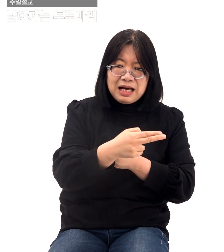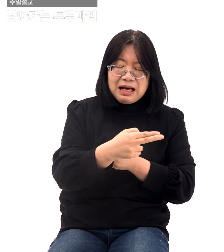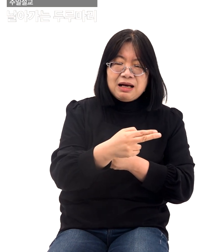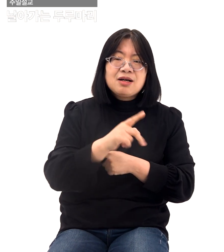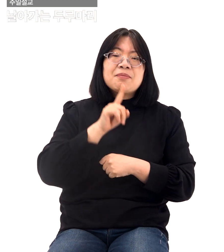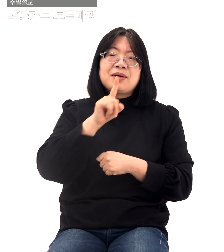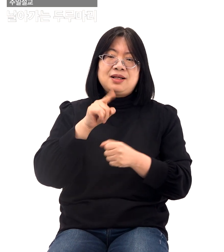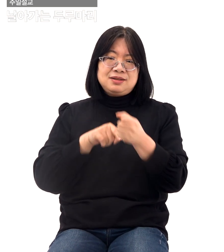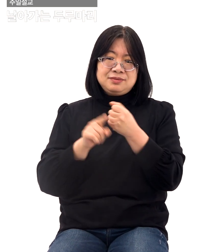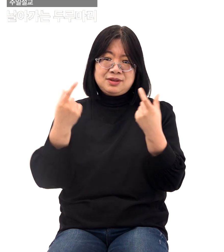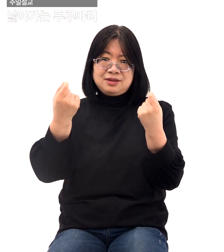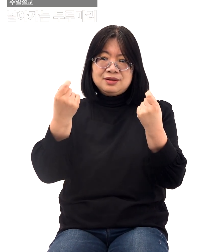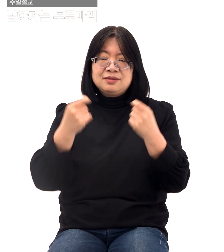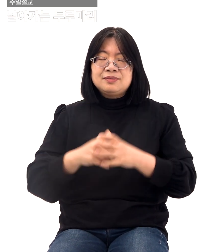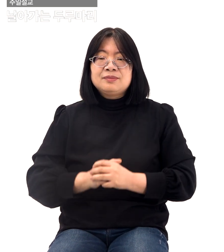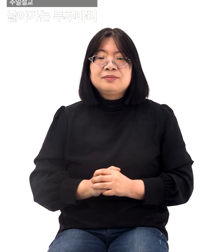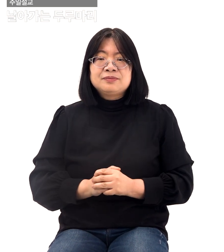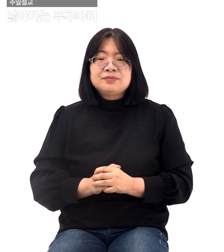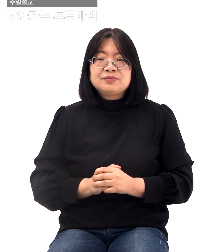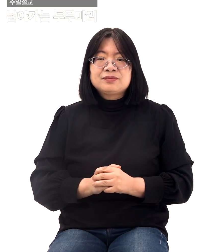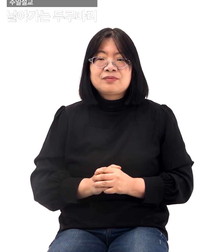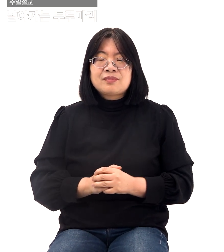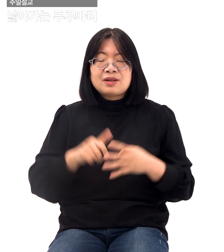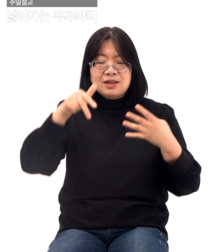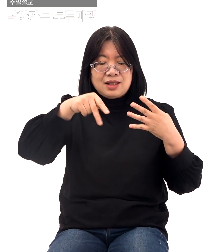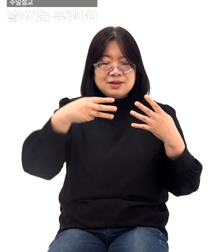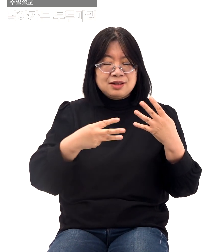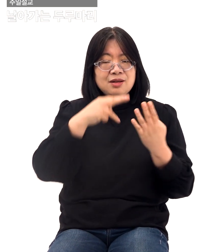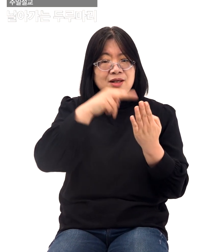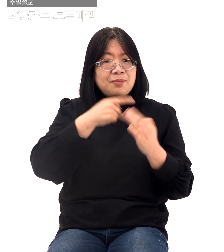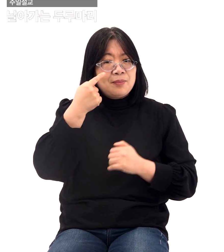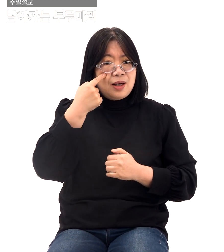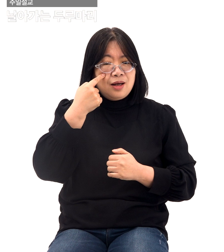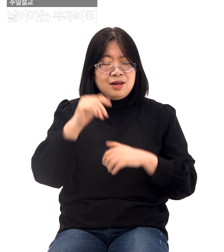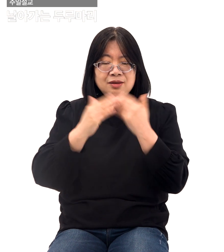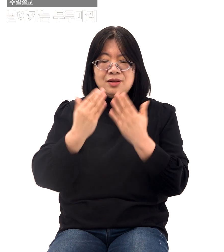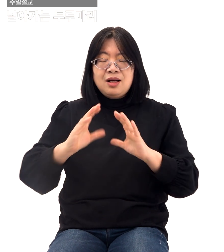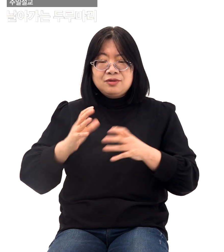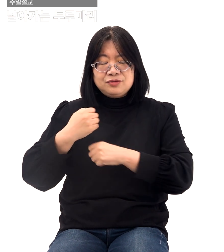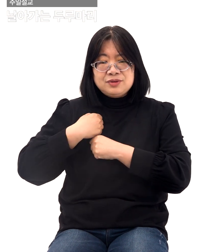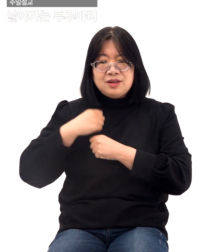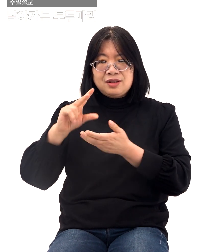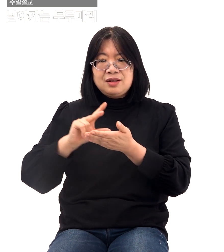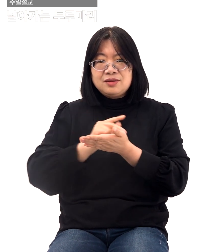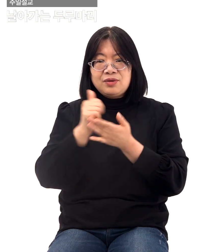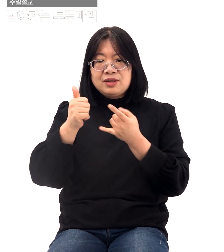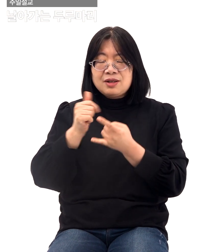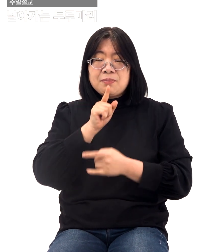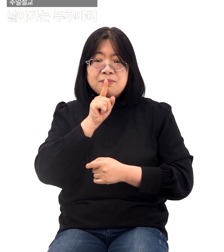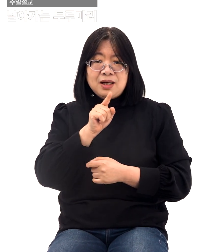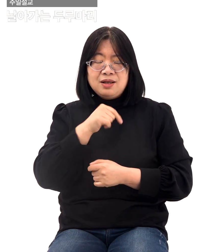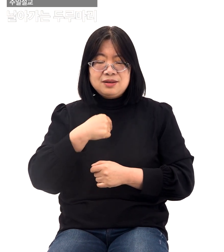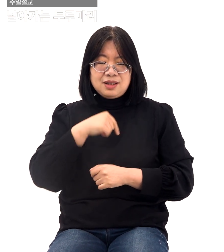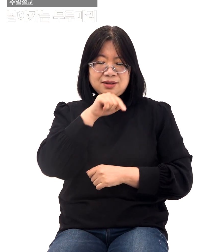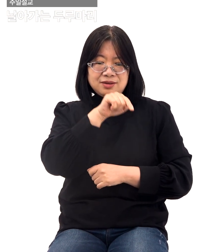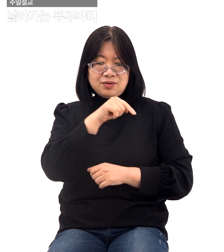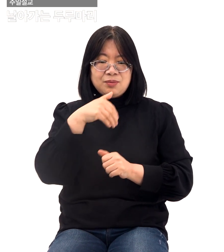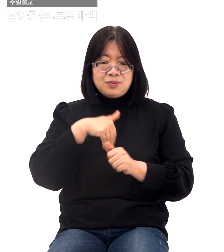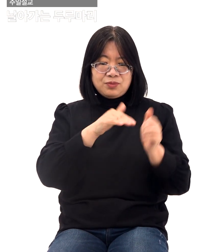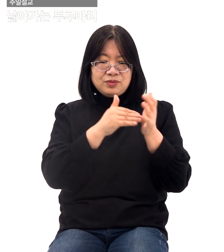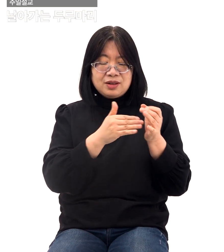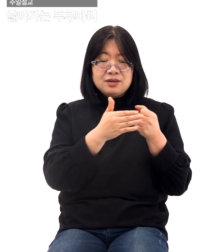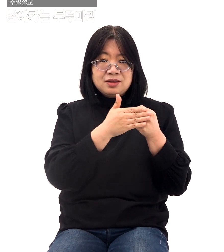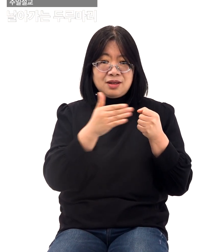성경을 또 볼까요? 4절을 보세요. 만군의 여호와께서 이르시되 내가 이것을